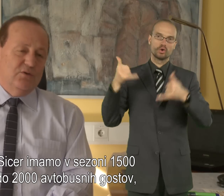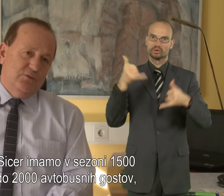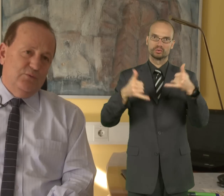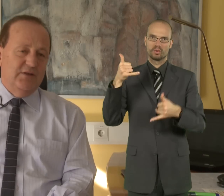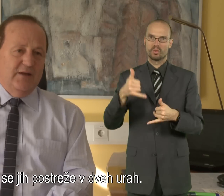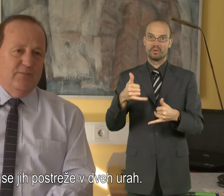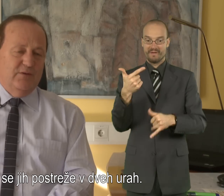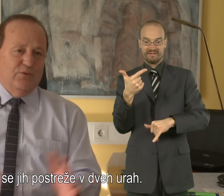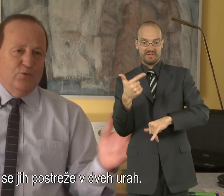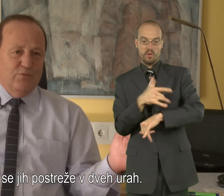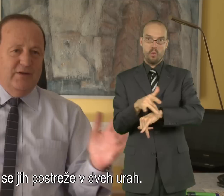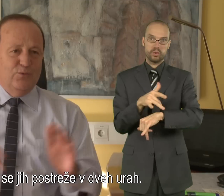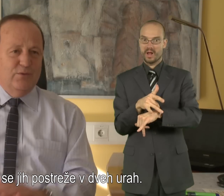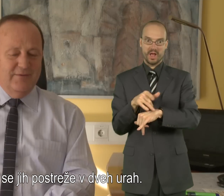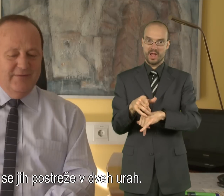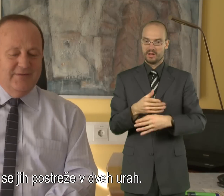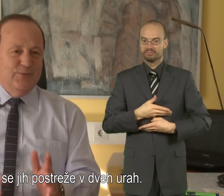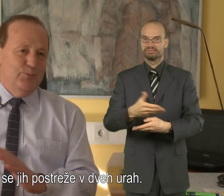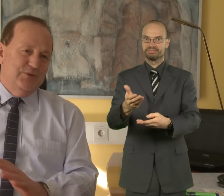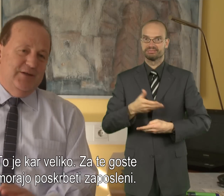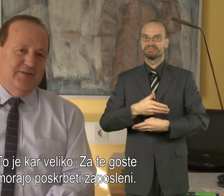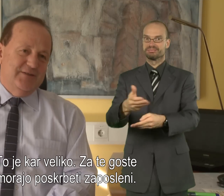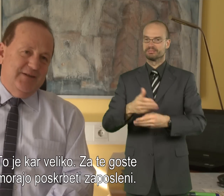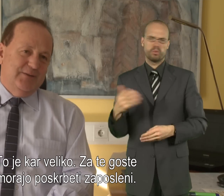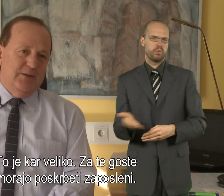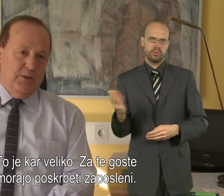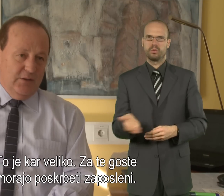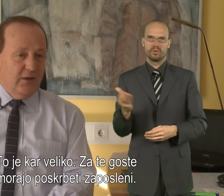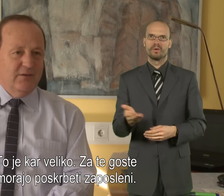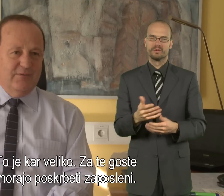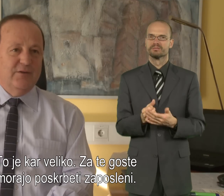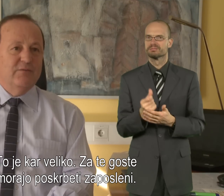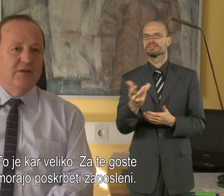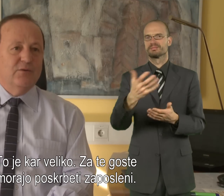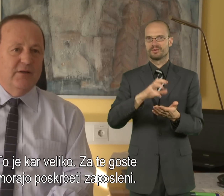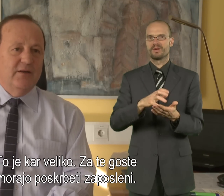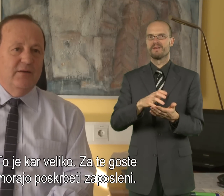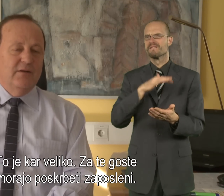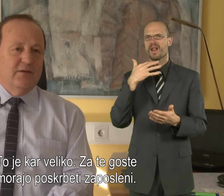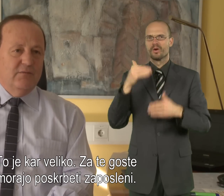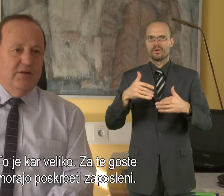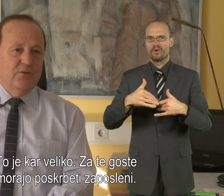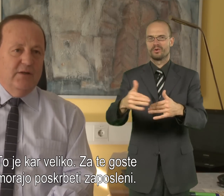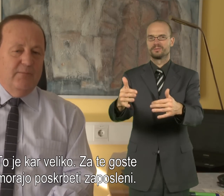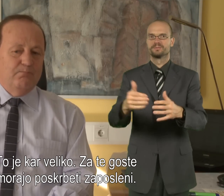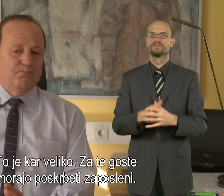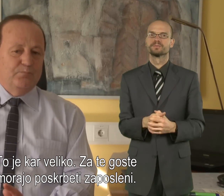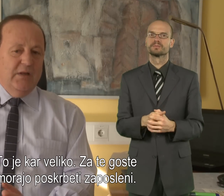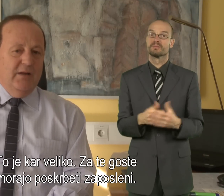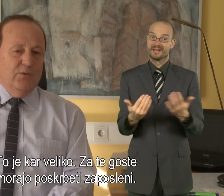avtobusnih gostov tudi, v roku 2 ur se to postreže, skratka, ja, kar veliko, kar veliko